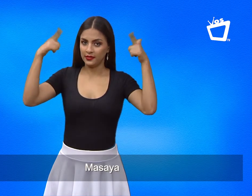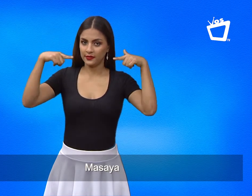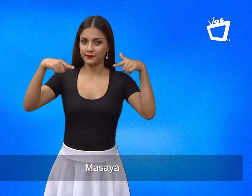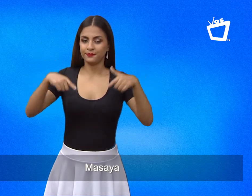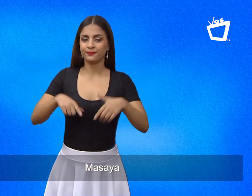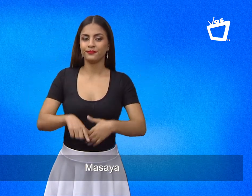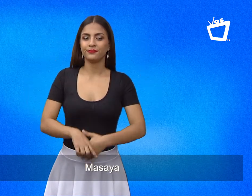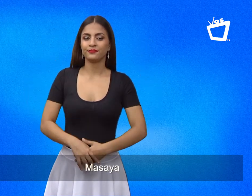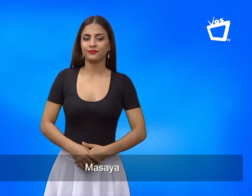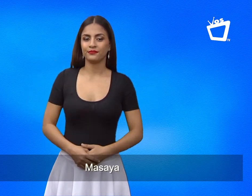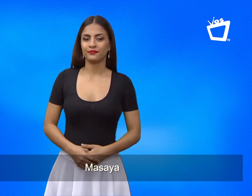Masaya.